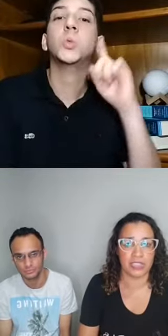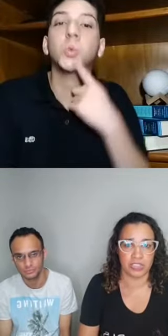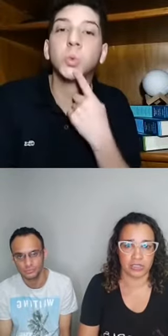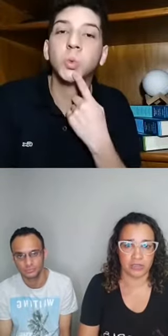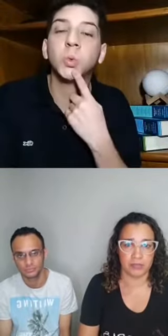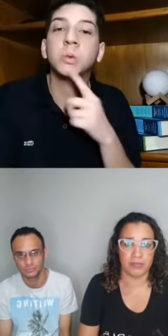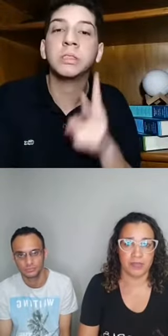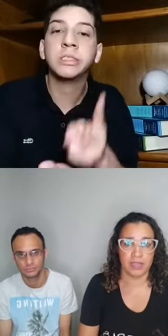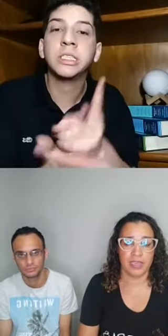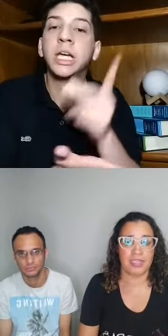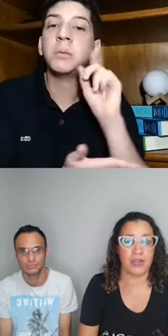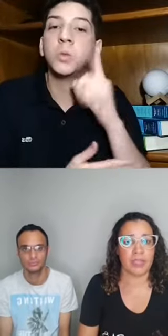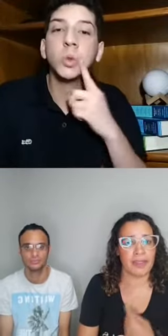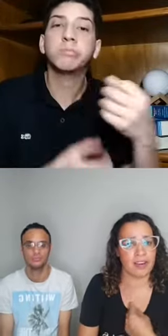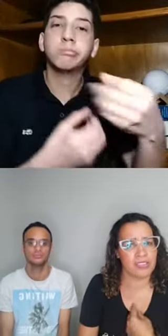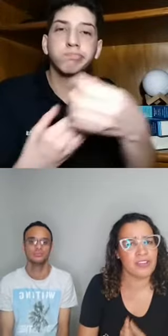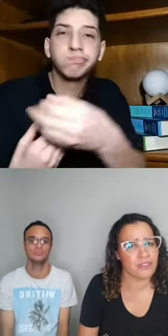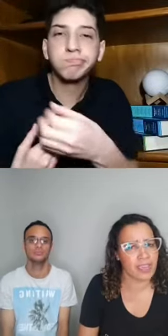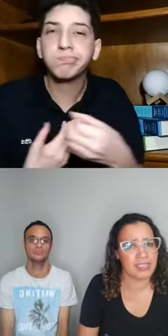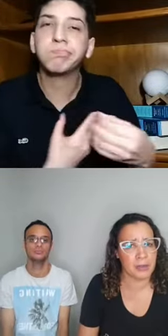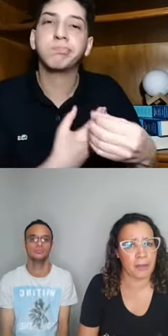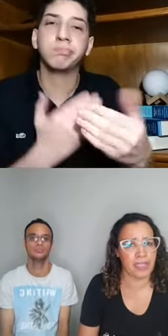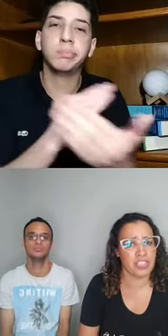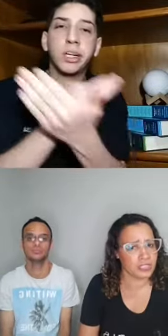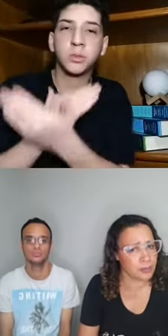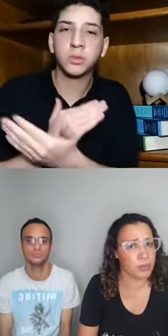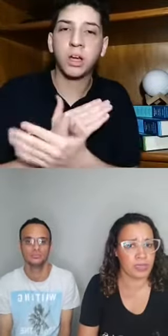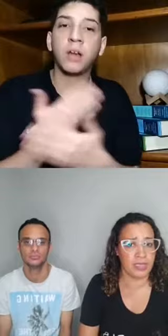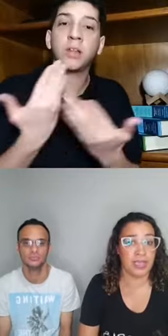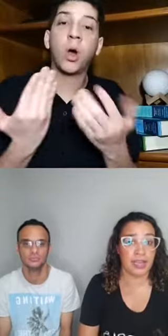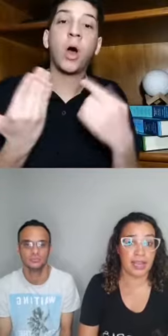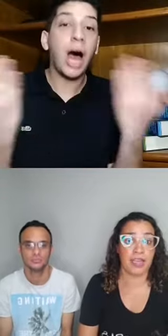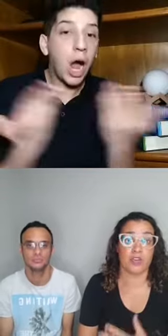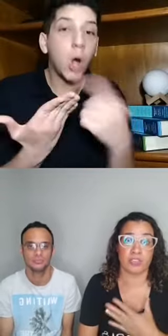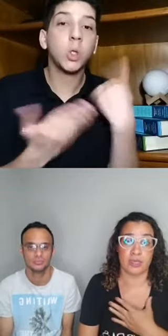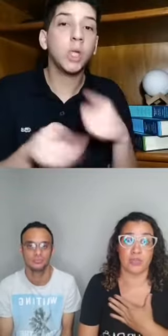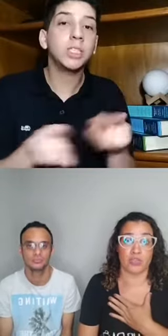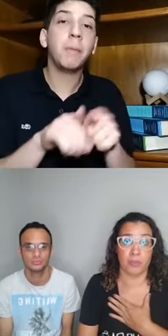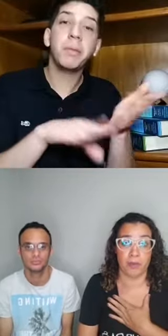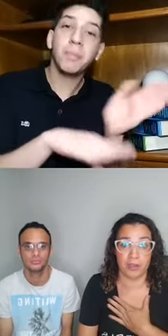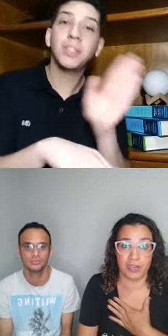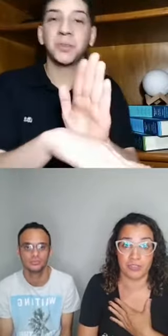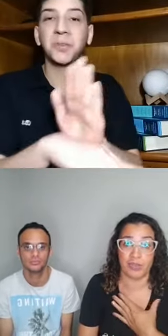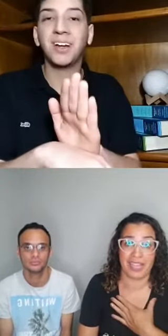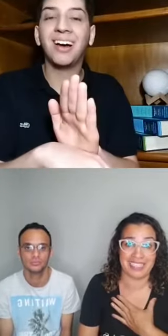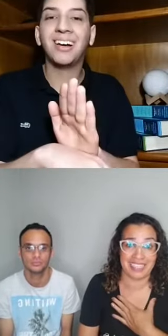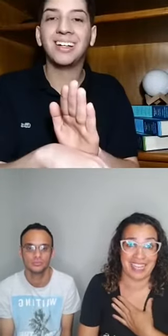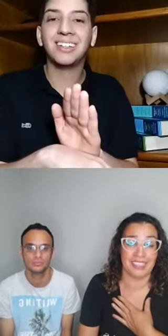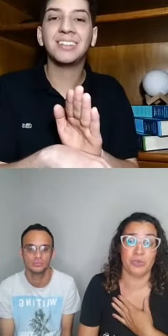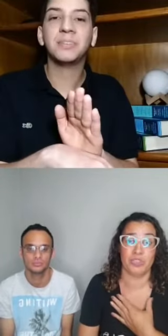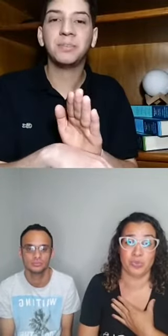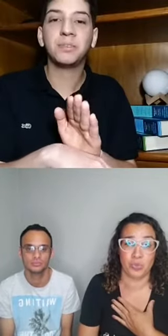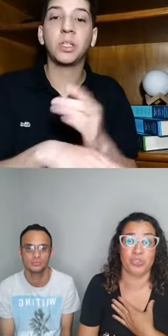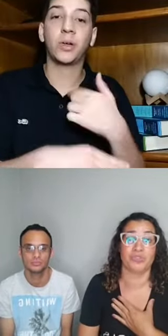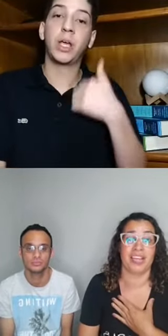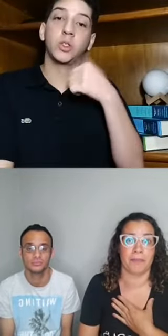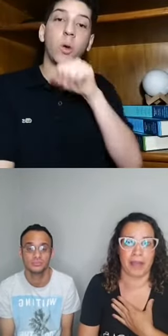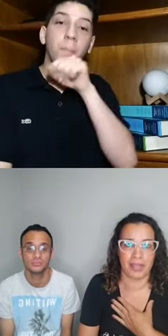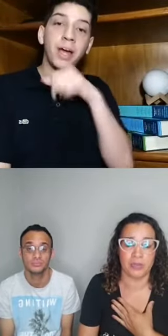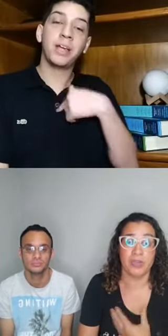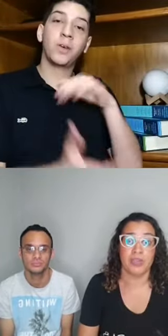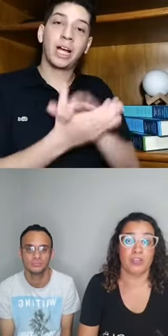a gente. Então, também é a nossa vez também de retribuir. Claro, nós temos, eu sou mãe, sou casada, eu estudo,